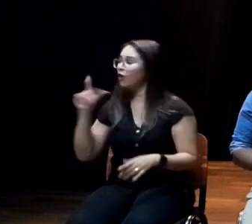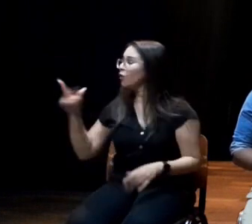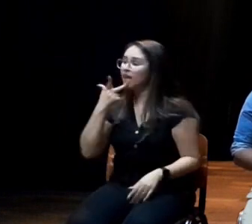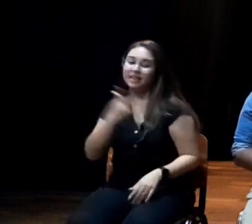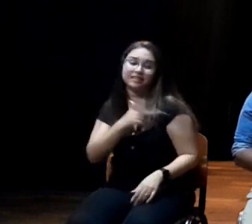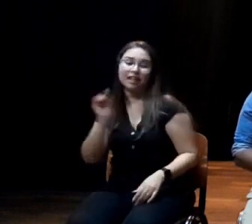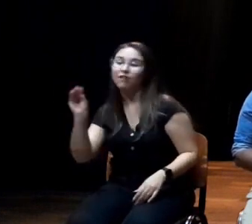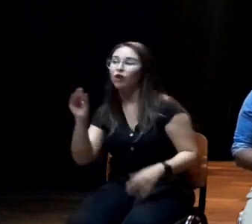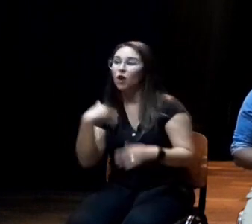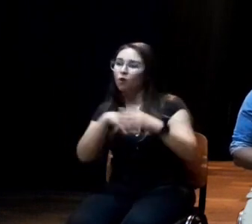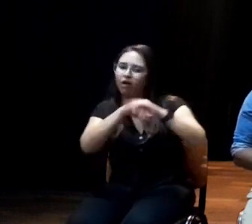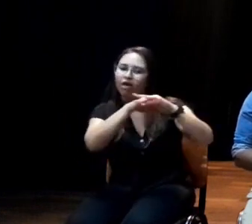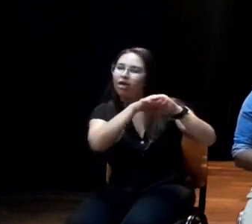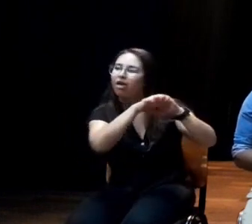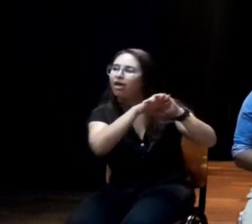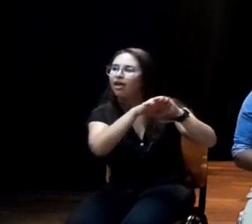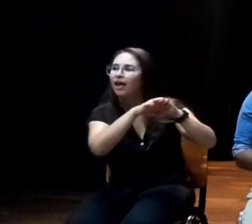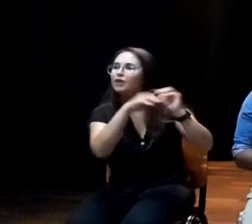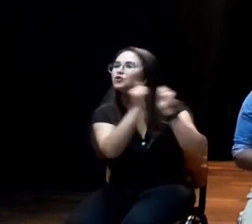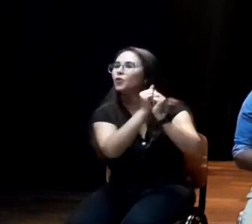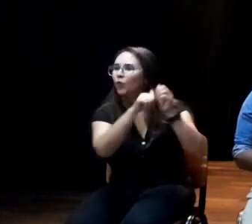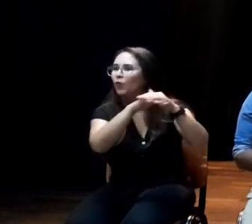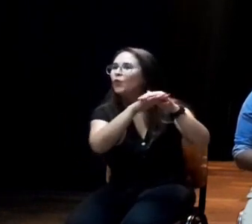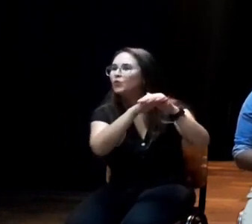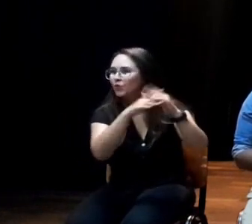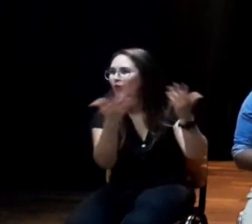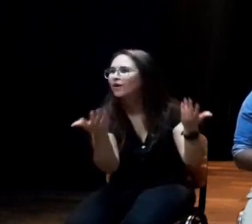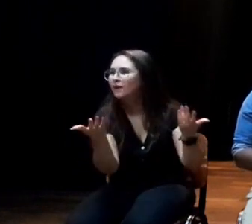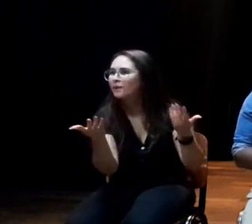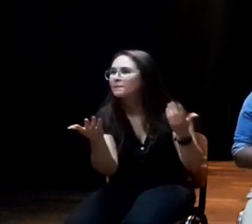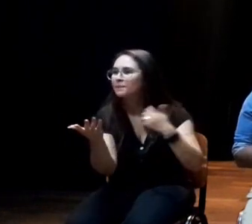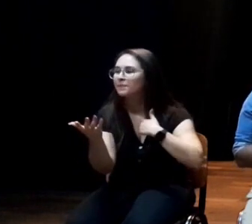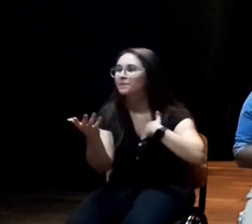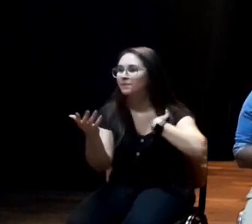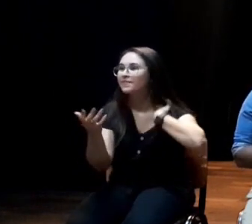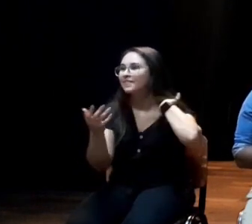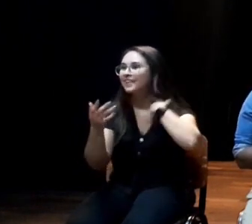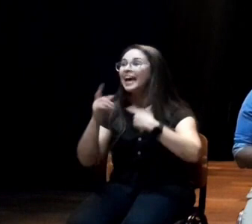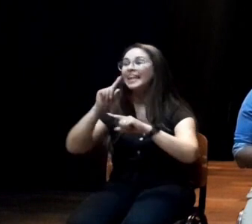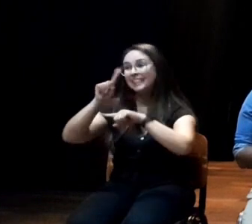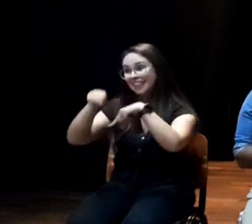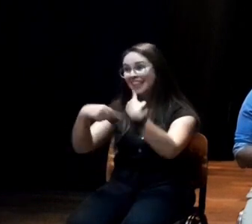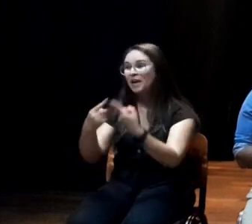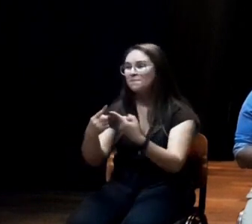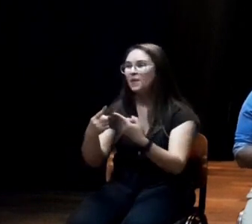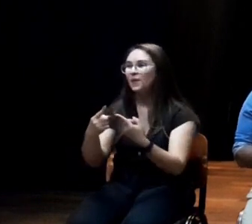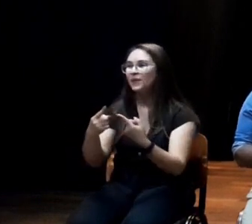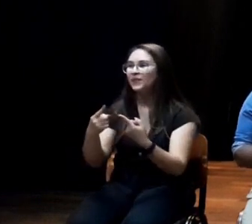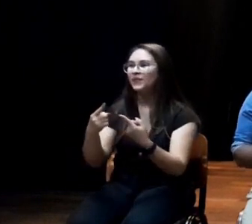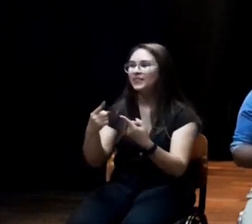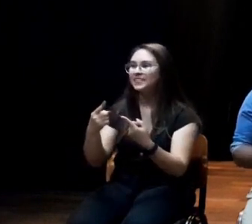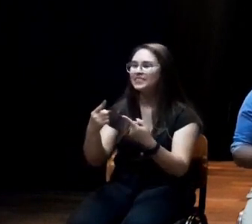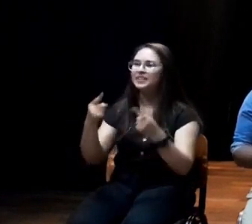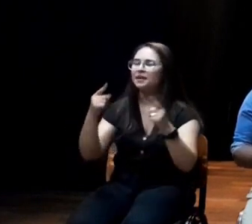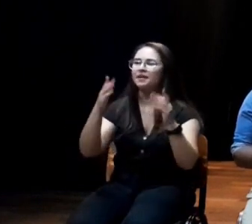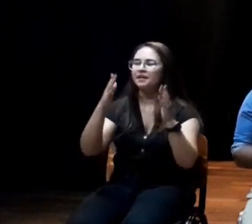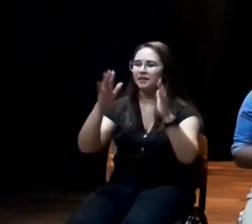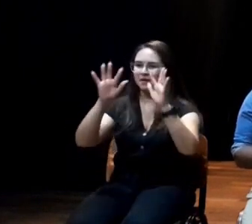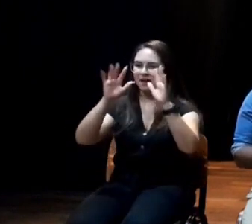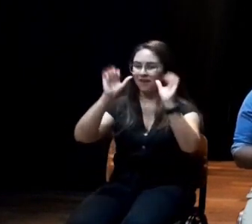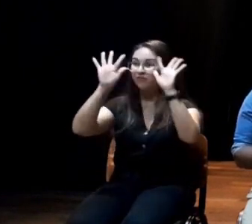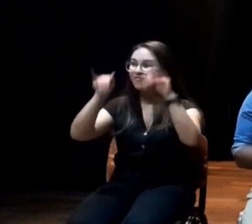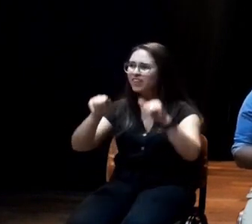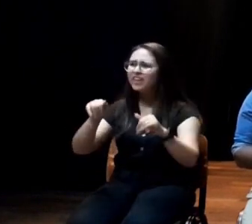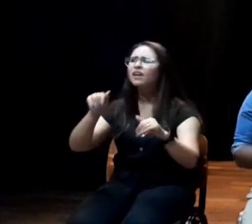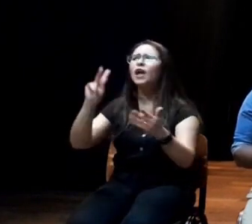livre tático com ele aqui do meu lado. Né? Aí, nisso, depois que passou aquela cena e acendeu a